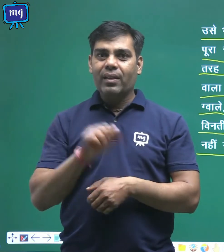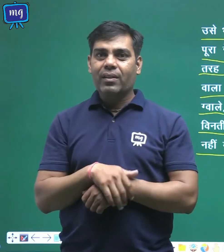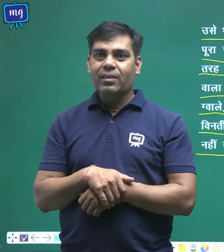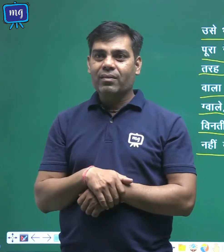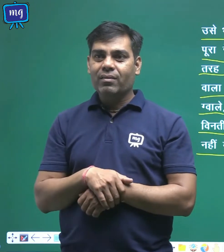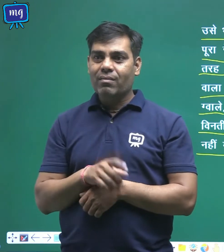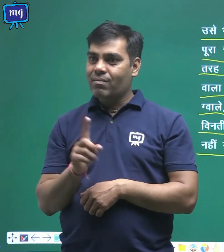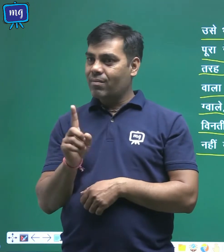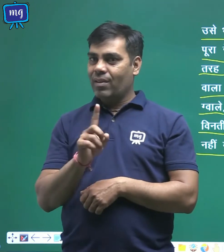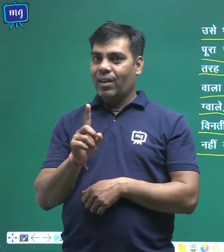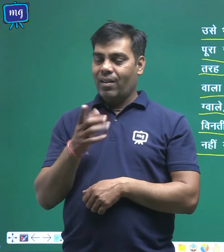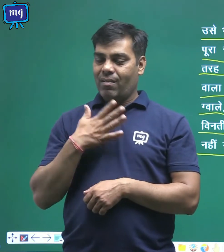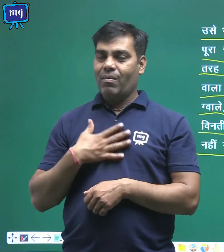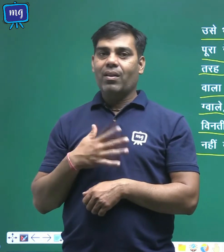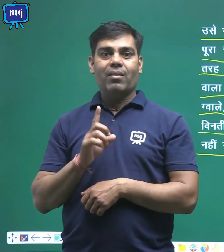नहीं माना।